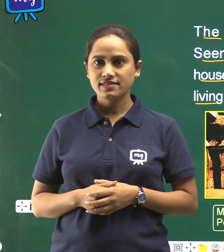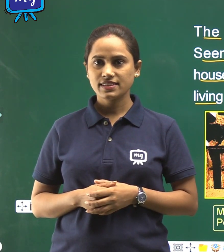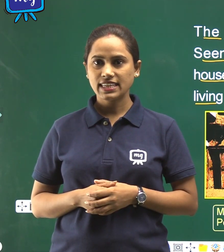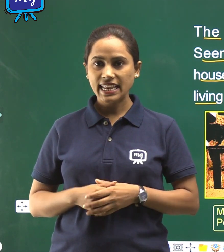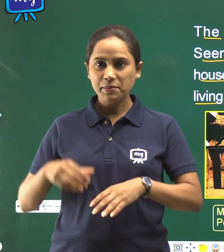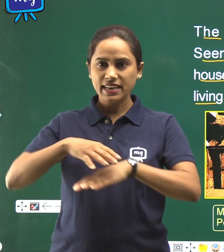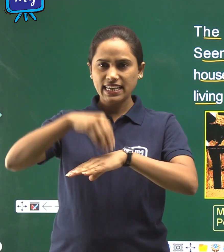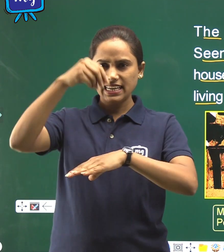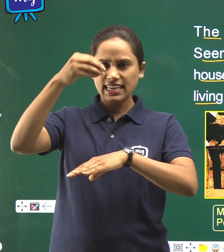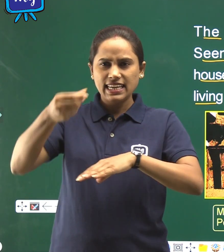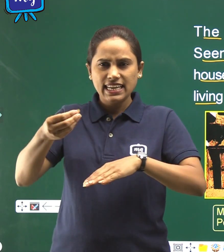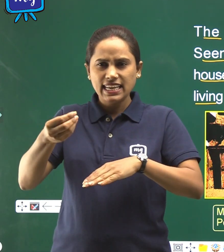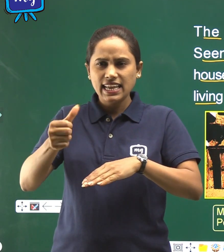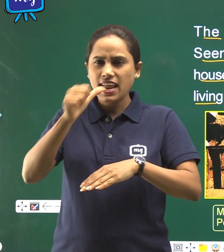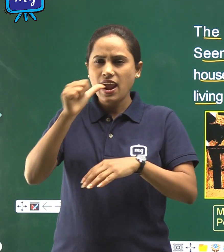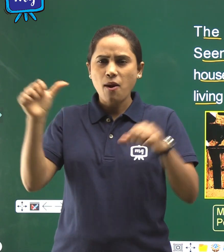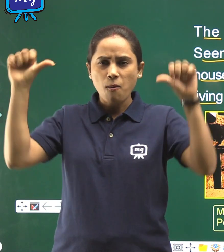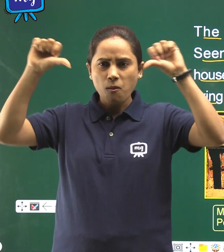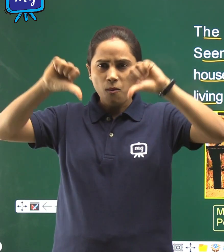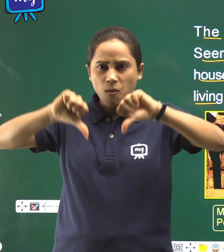गीली मिट्टी,